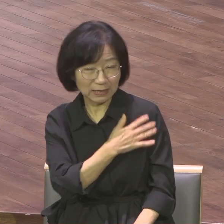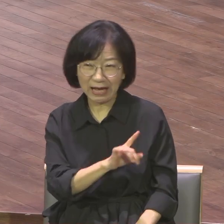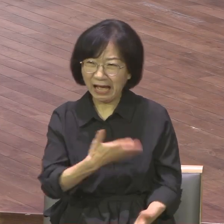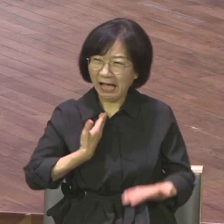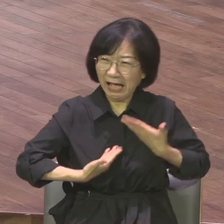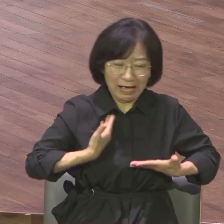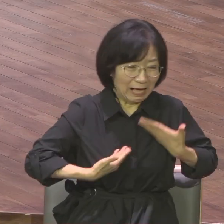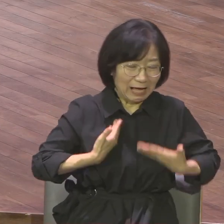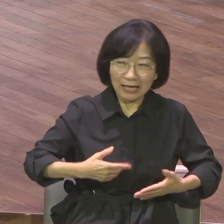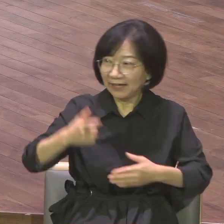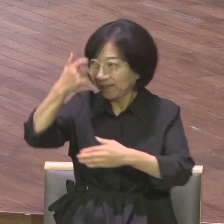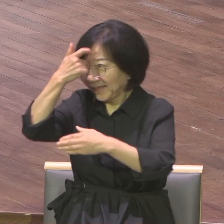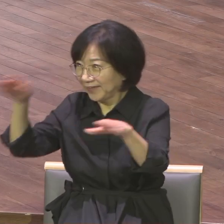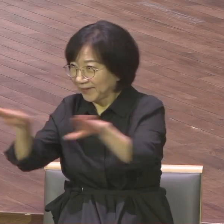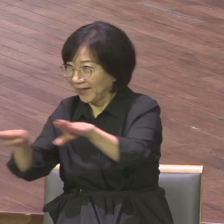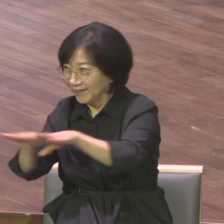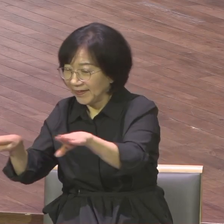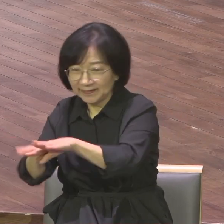기도 안 해.